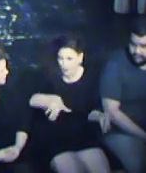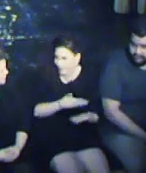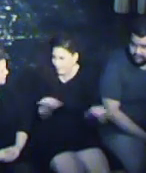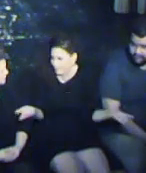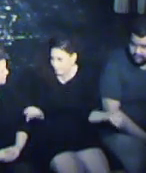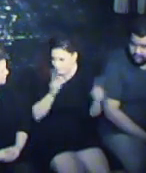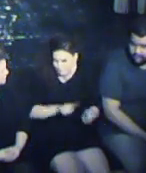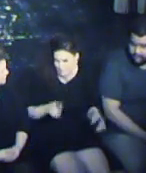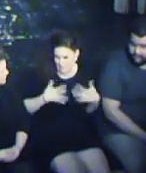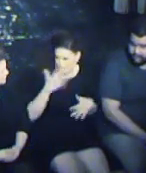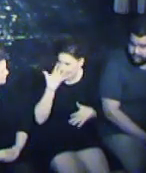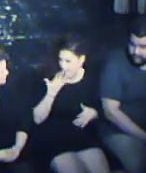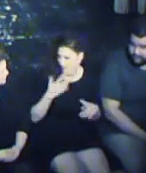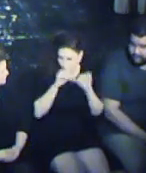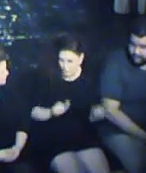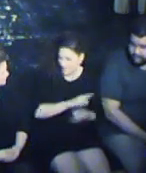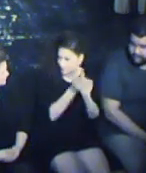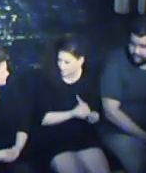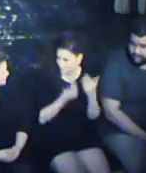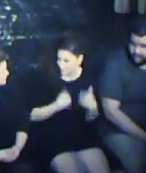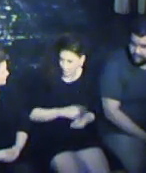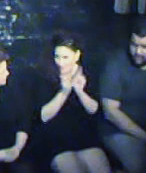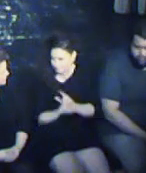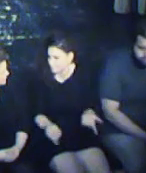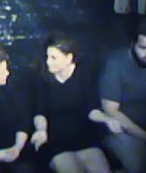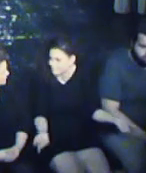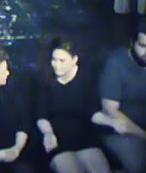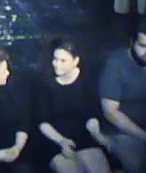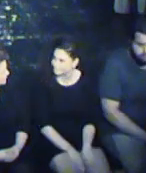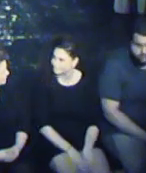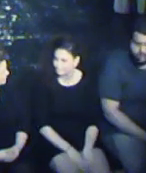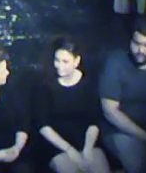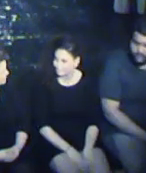lugar disfrazado, cambiando su personalidad.